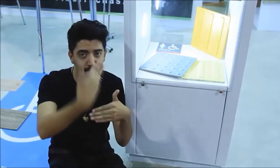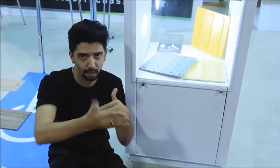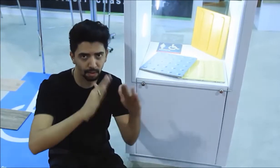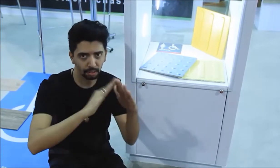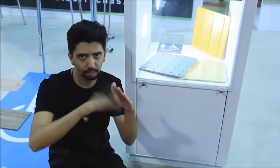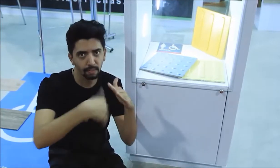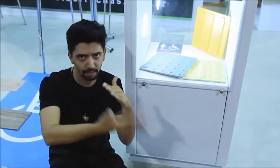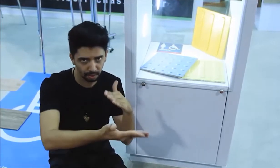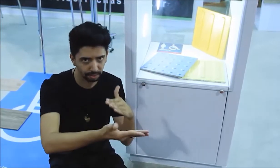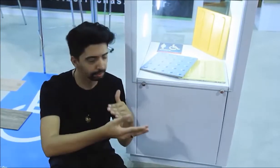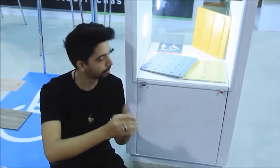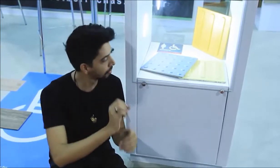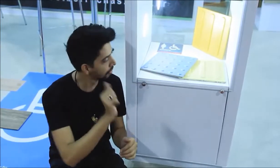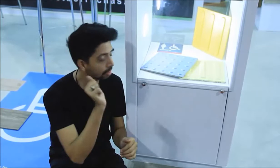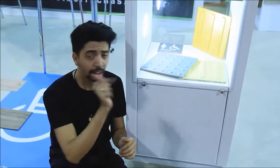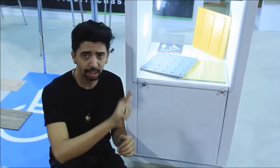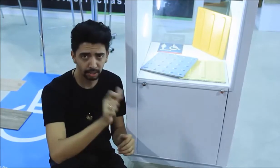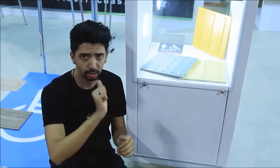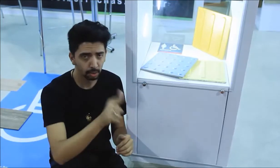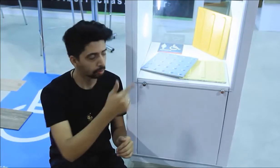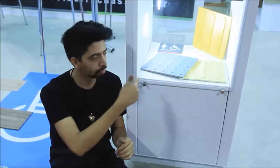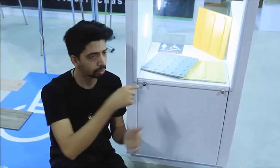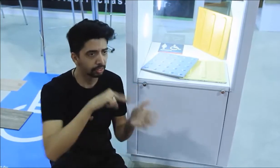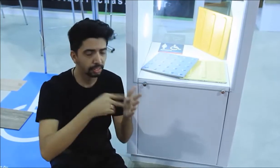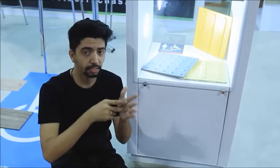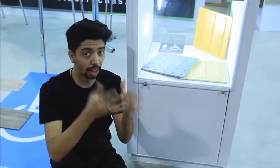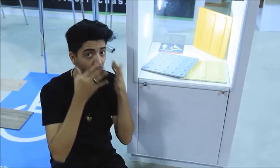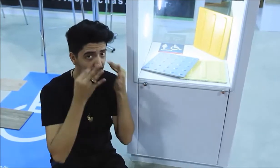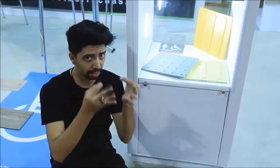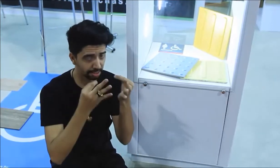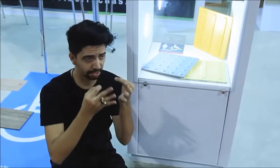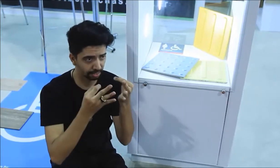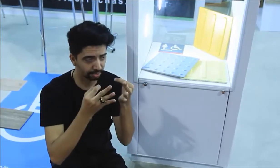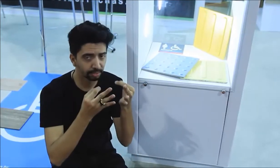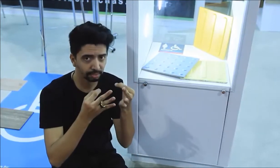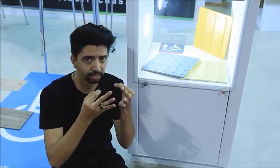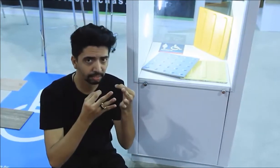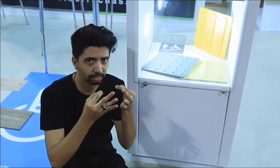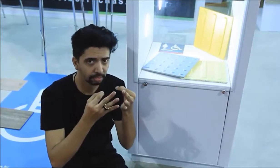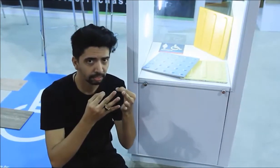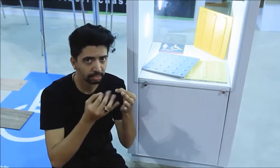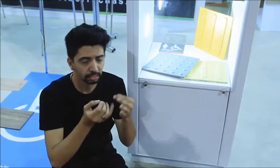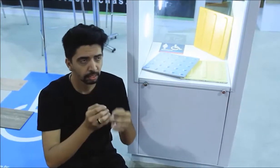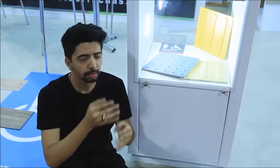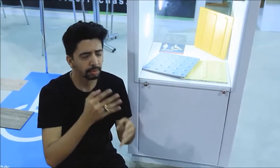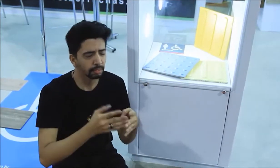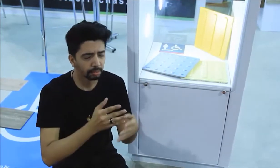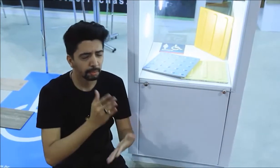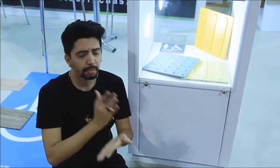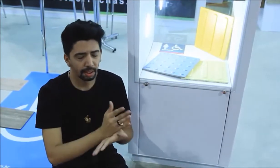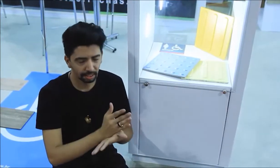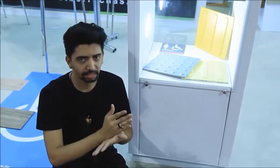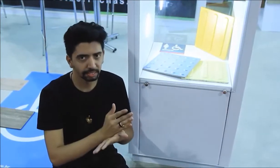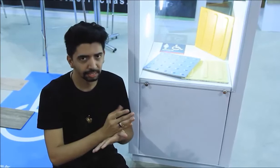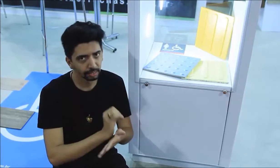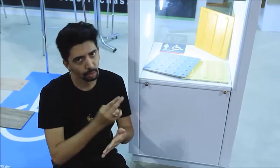Azul, ele é o alerta que insinua a parada sobre um